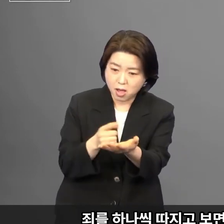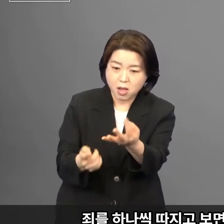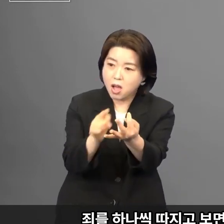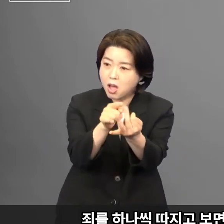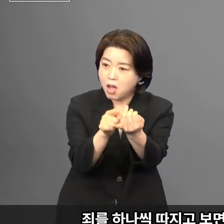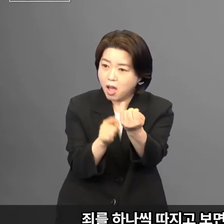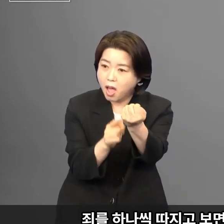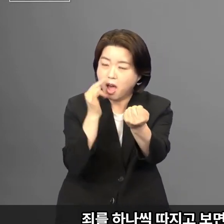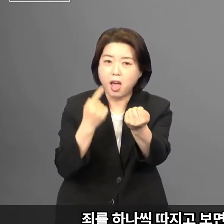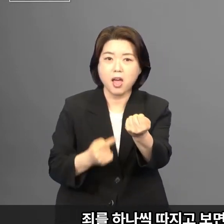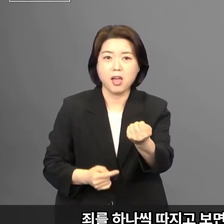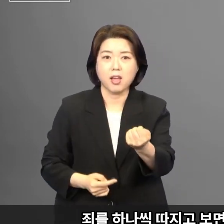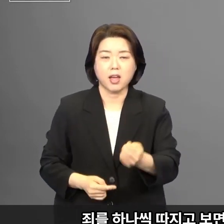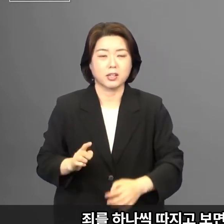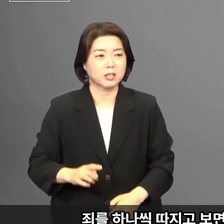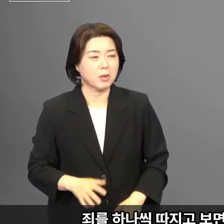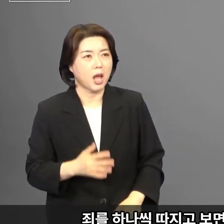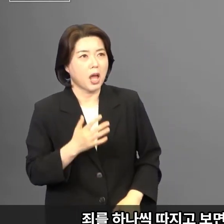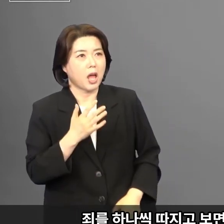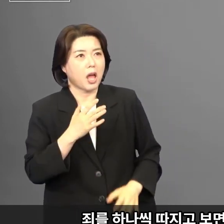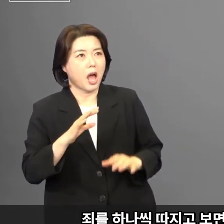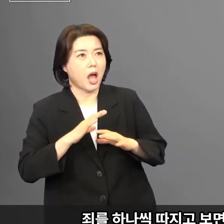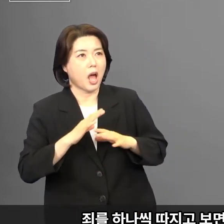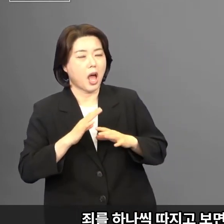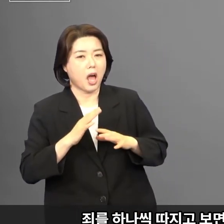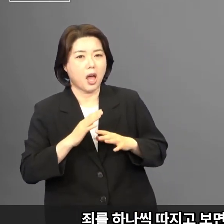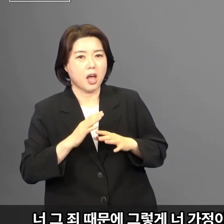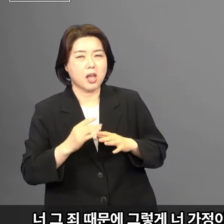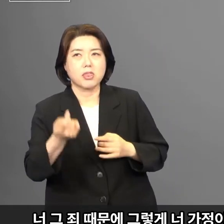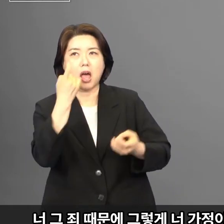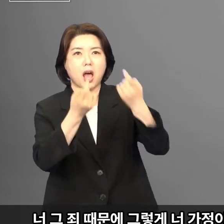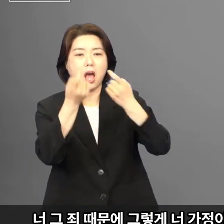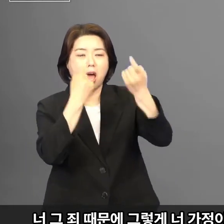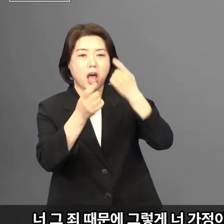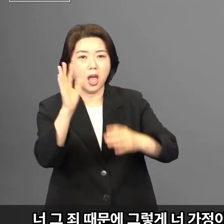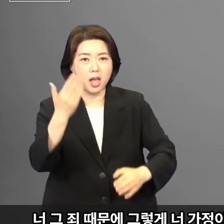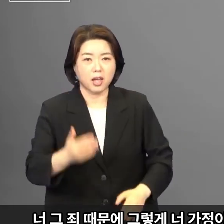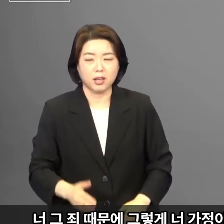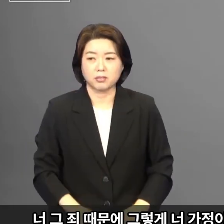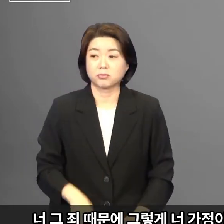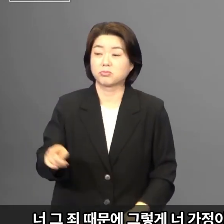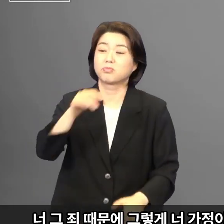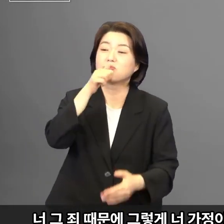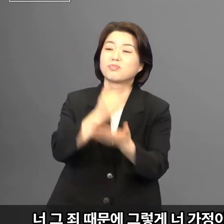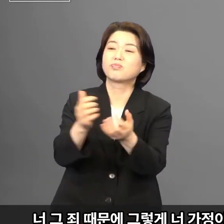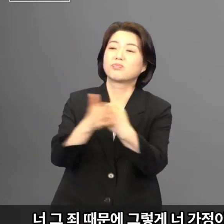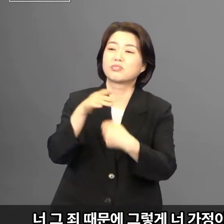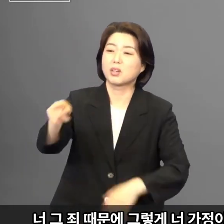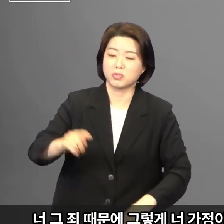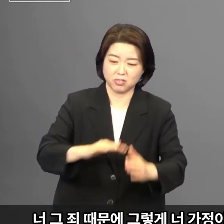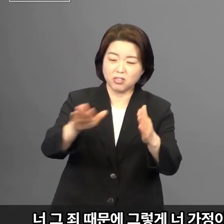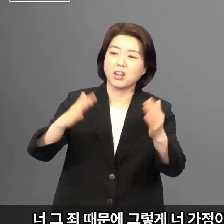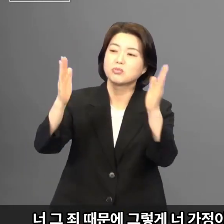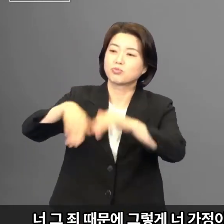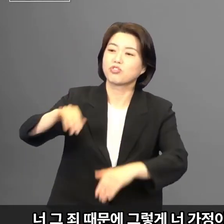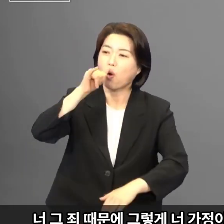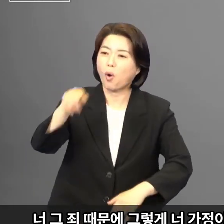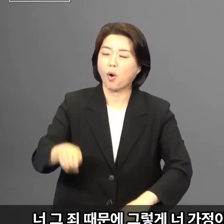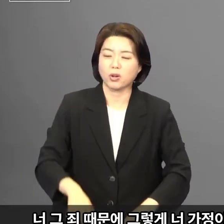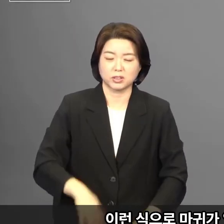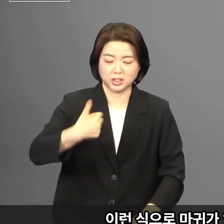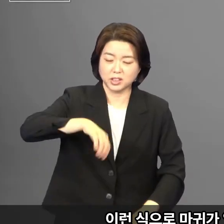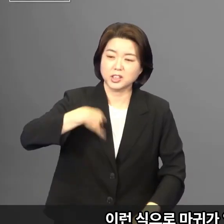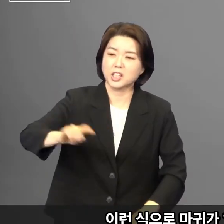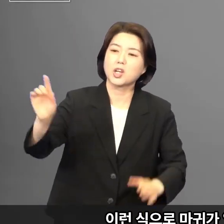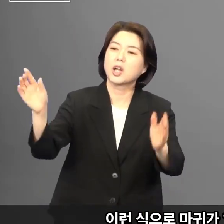막 하나씩 따지고 보면 안 걸릴 사람이 하나도 없어요. 너 그 죄 때문에 그렇게 너 가정이 무너진 것이고 너의 자녀가 그렇게